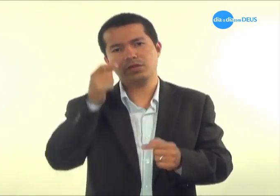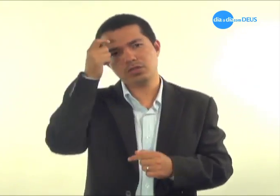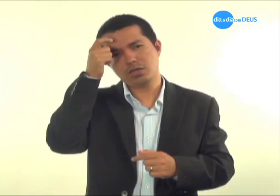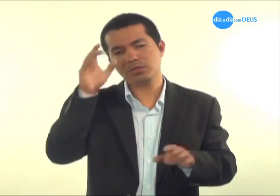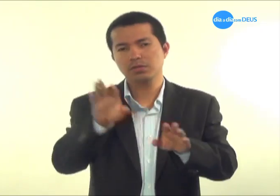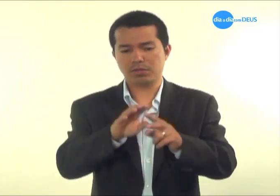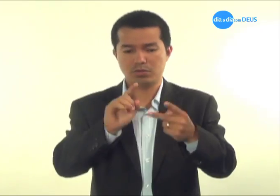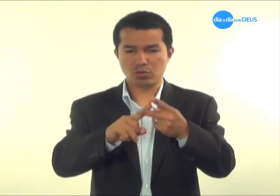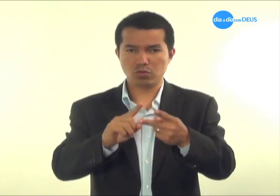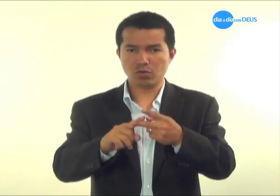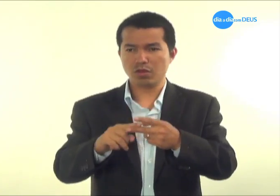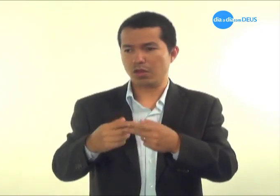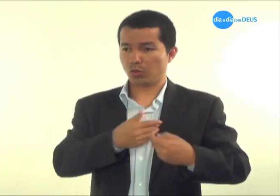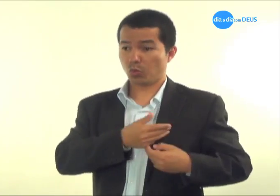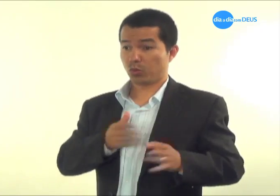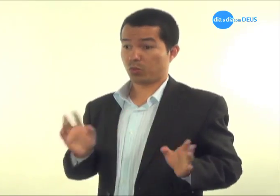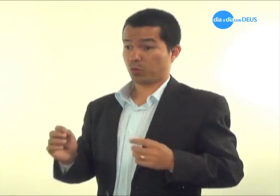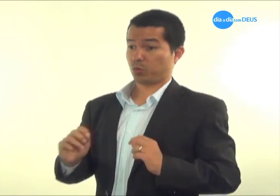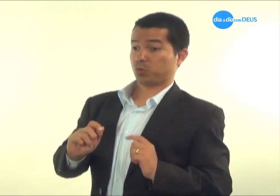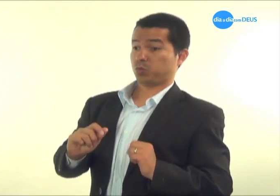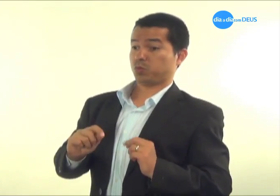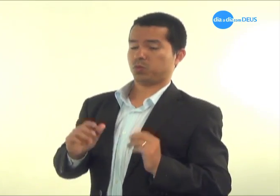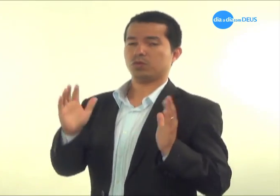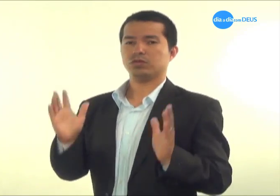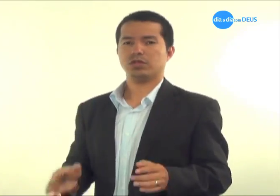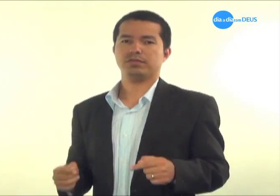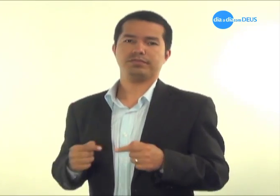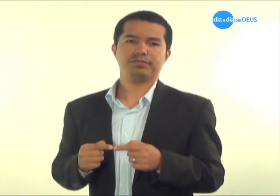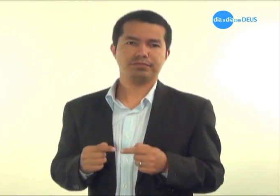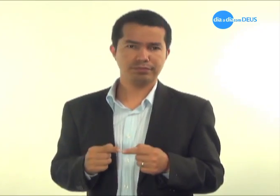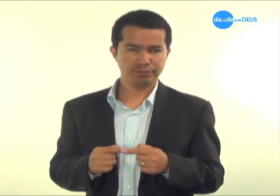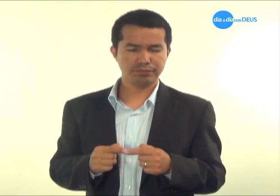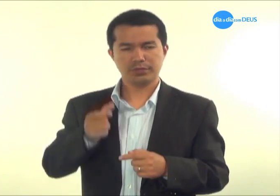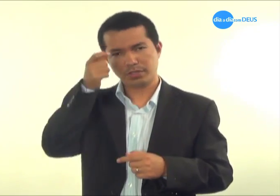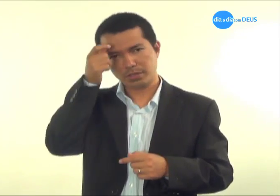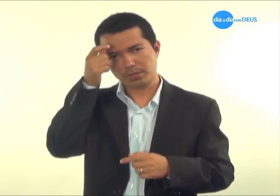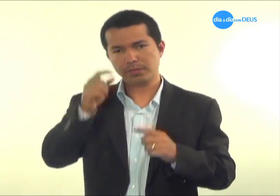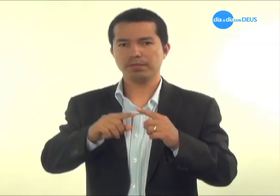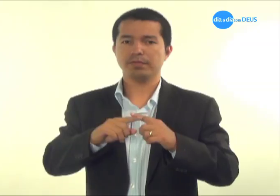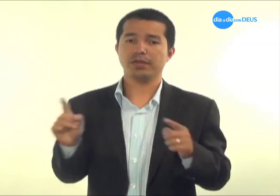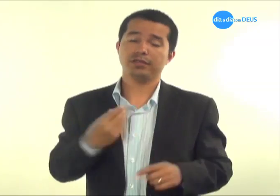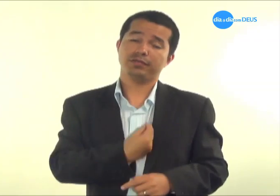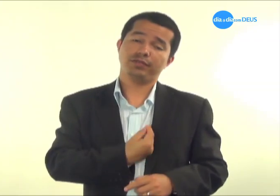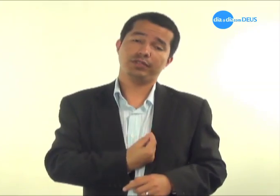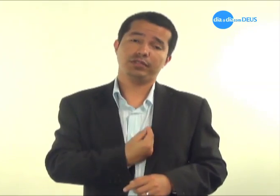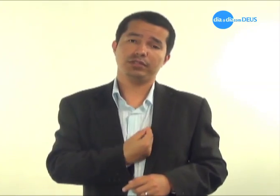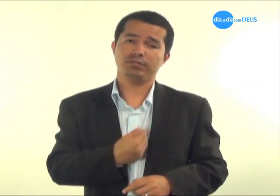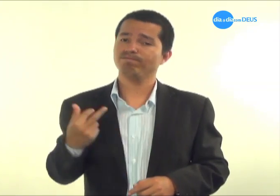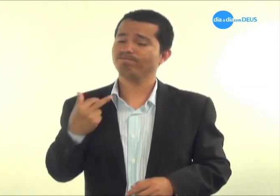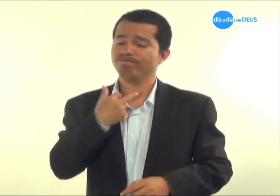vai mudar. E você vai começar a praticar aquilo que você pensa e aquilo que você busca como valor de